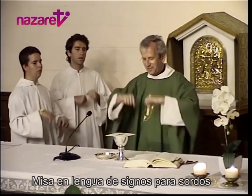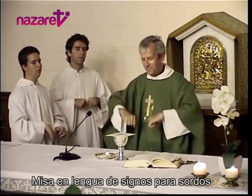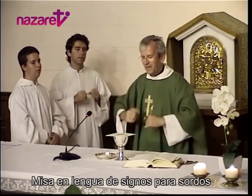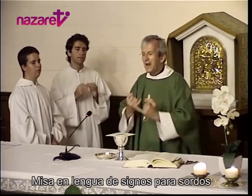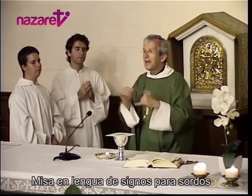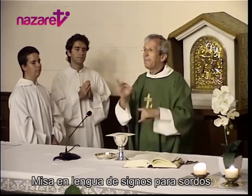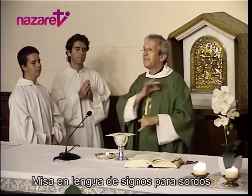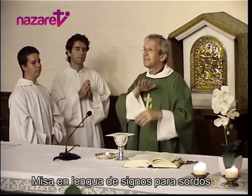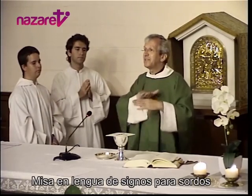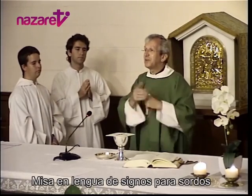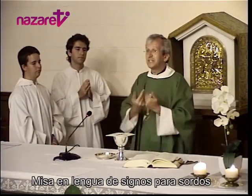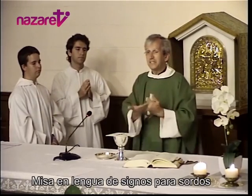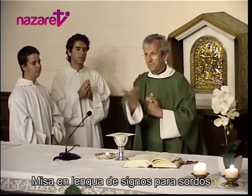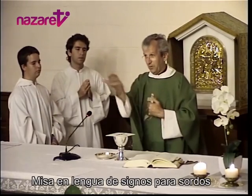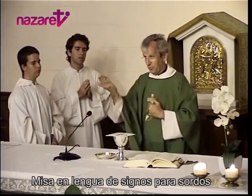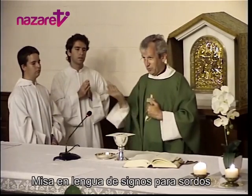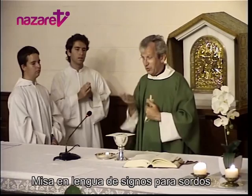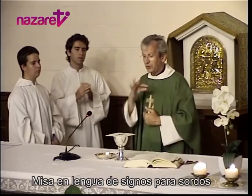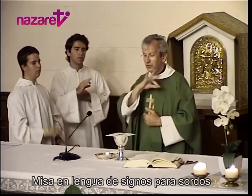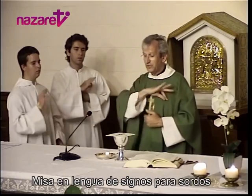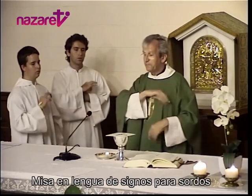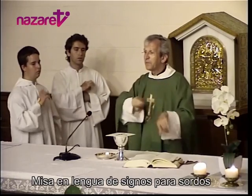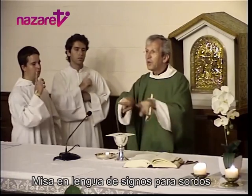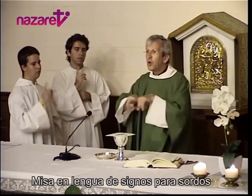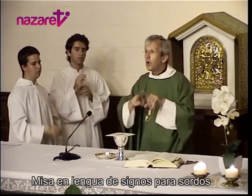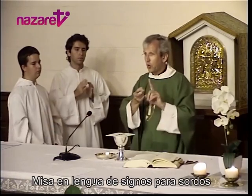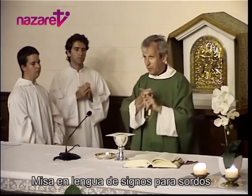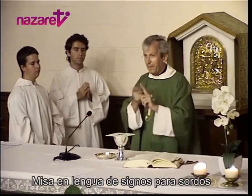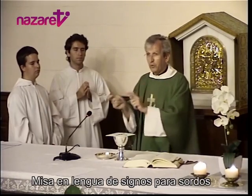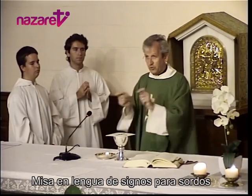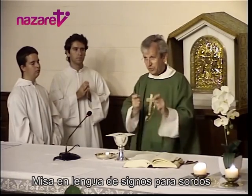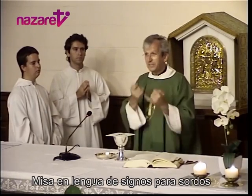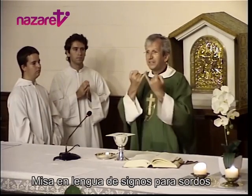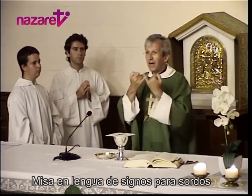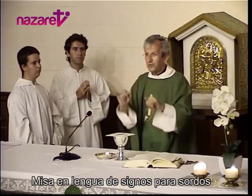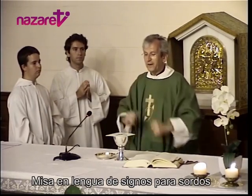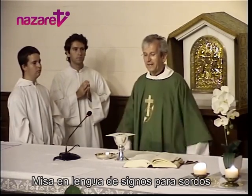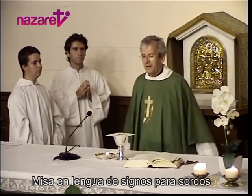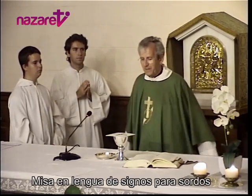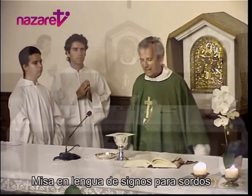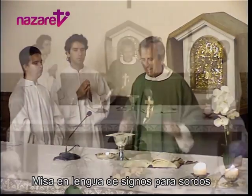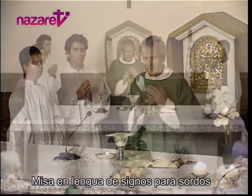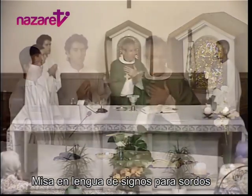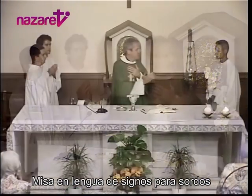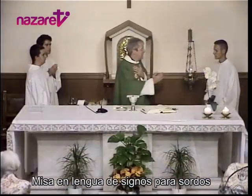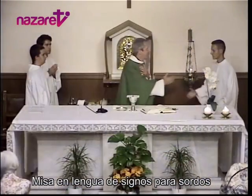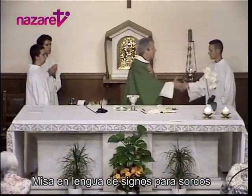Amén. La paz del Señor esté siempre con vosotros. Y con tu espíritu. Como hermanos, daos fraternalmente la paz.